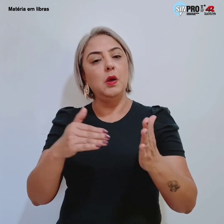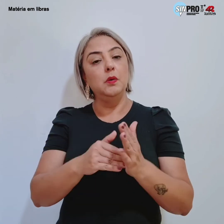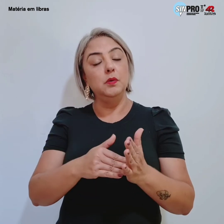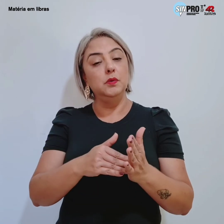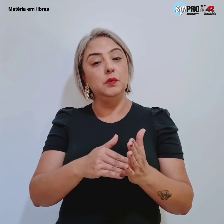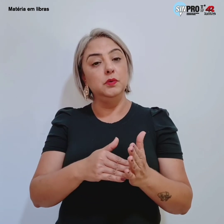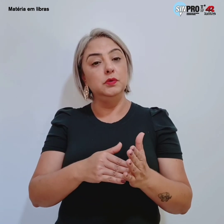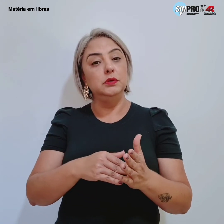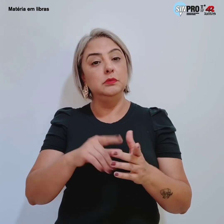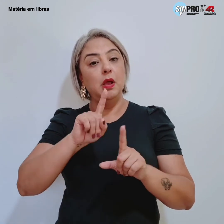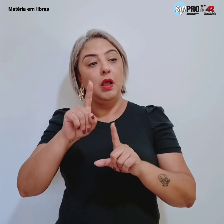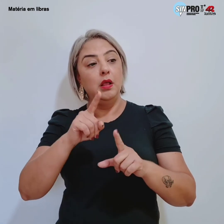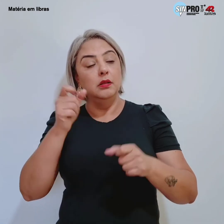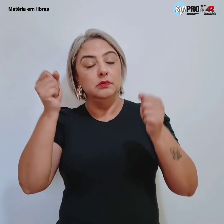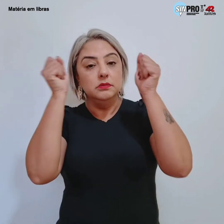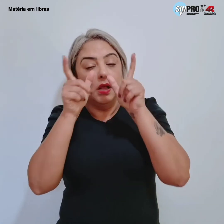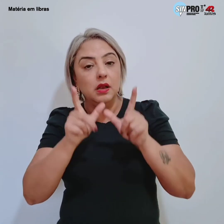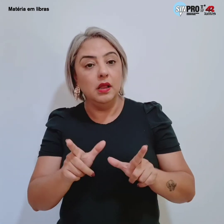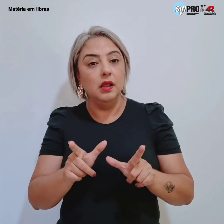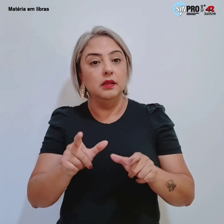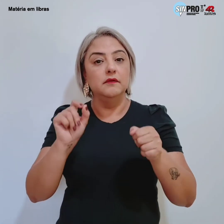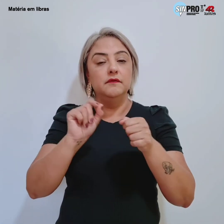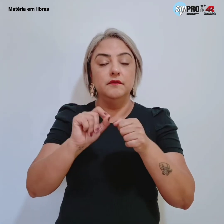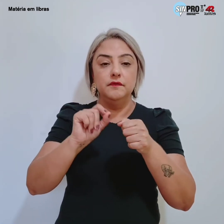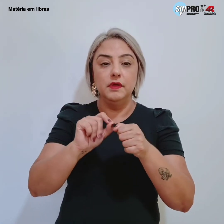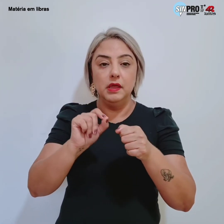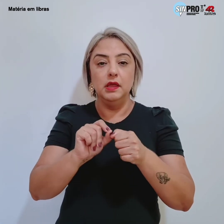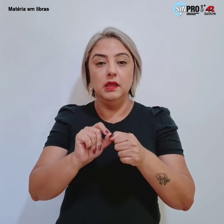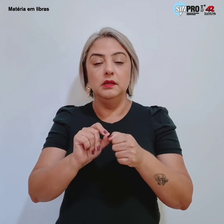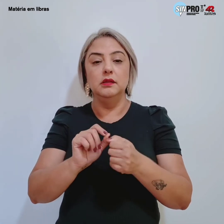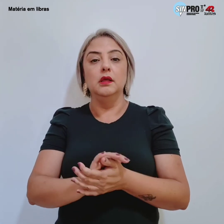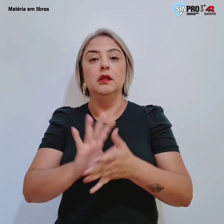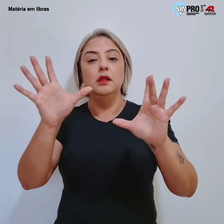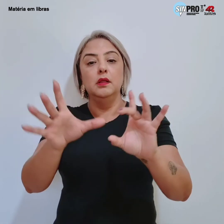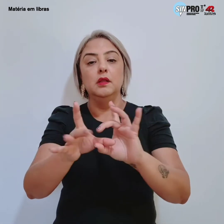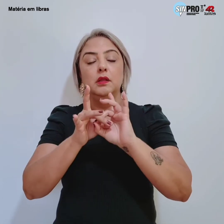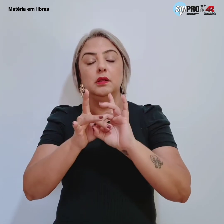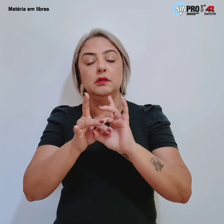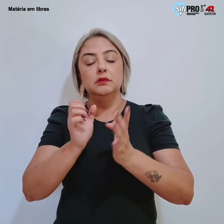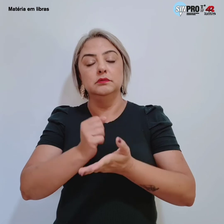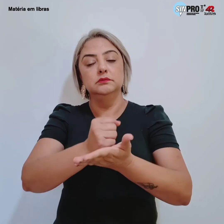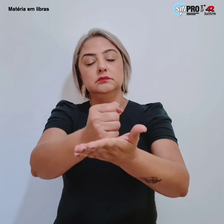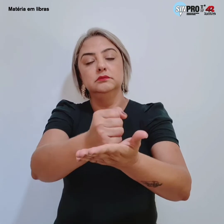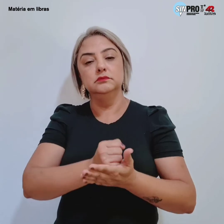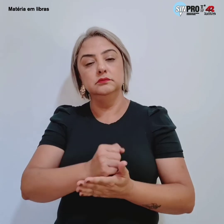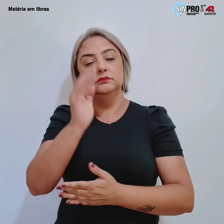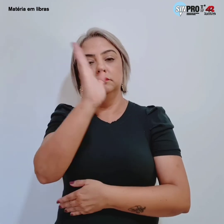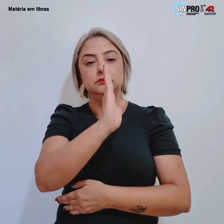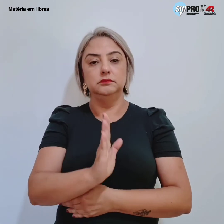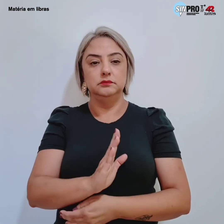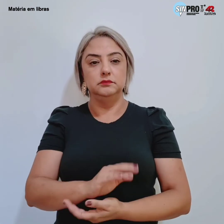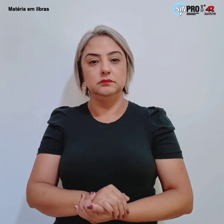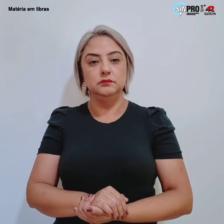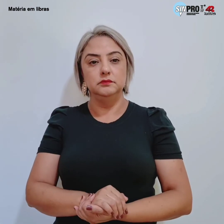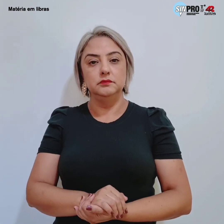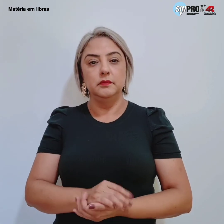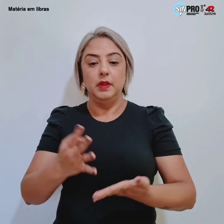edição do Barômetro de Alerta, realizado pela Coalizão Solidariedade Brasil,